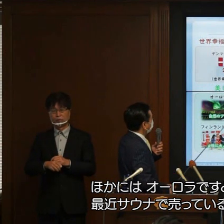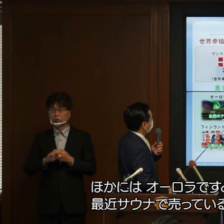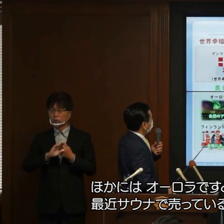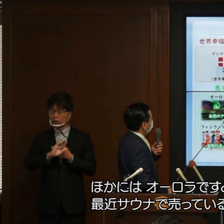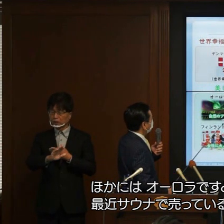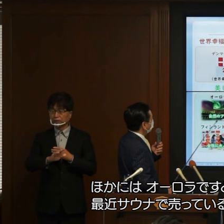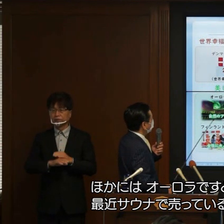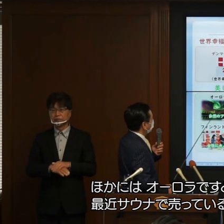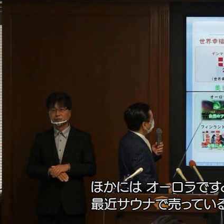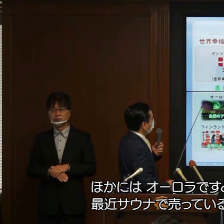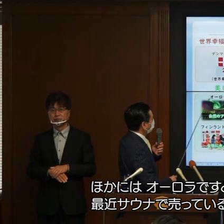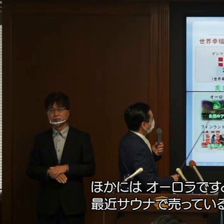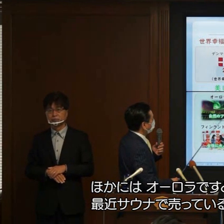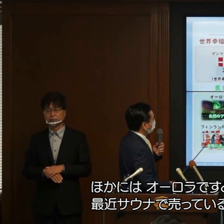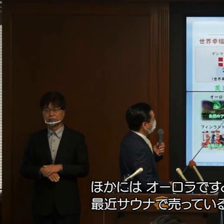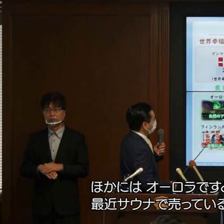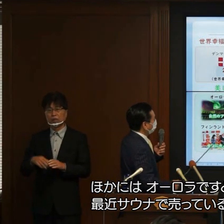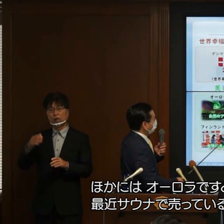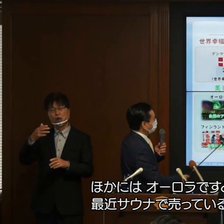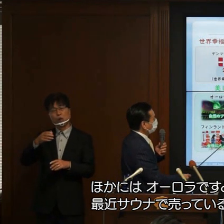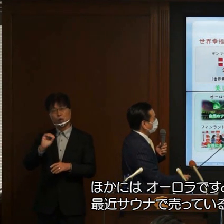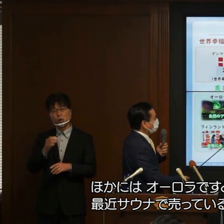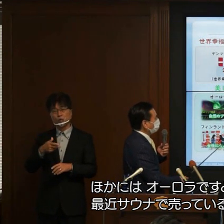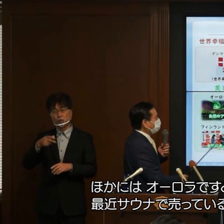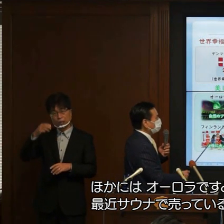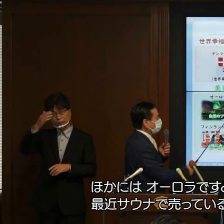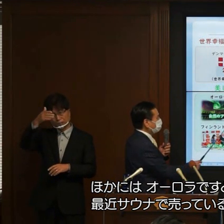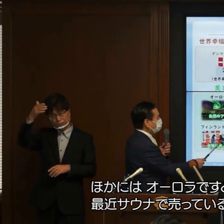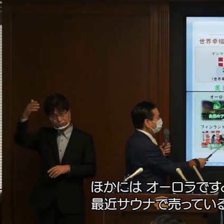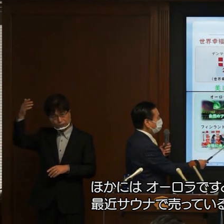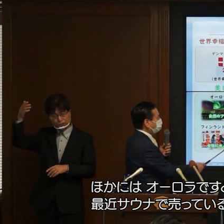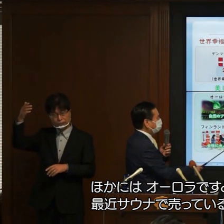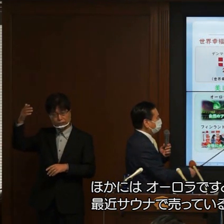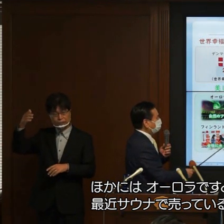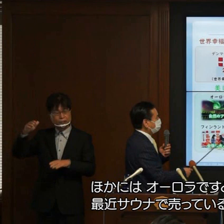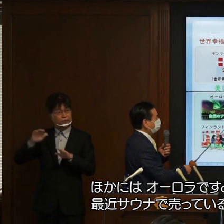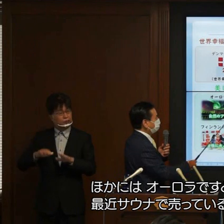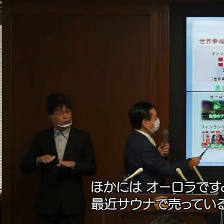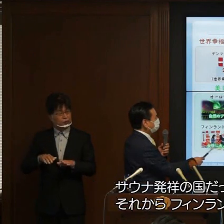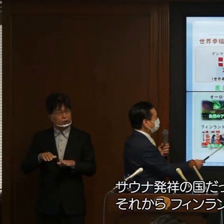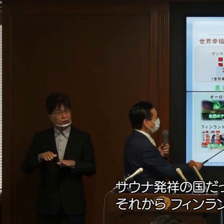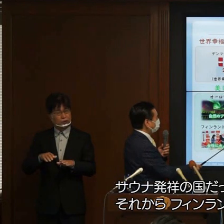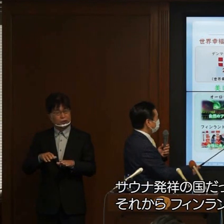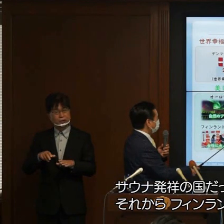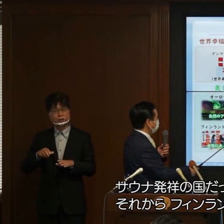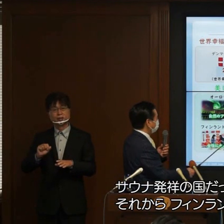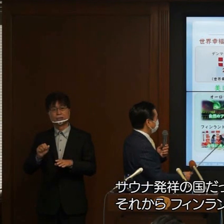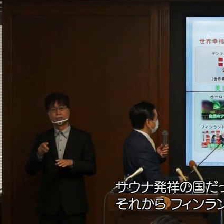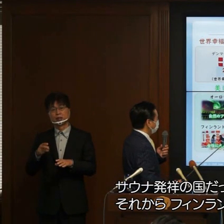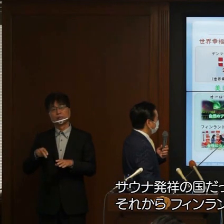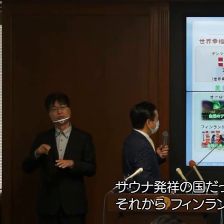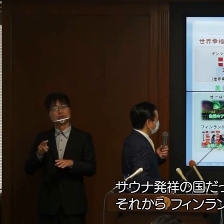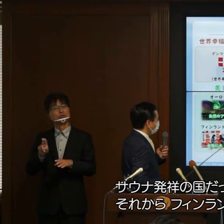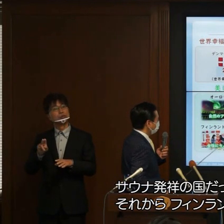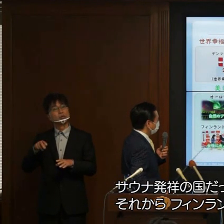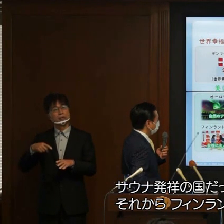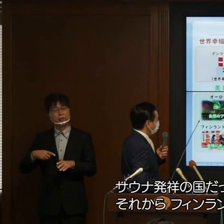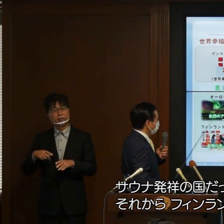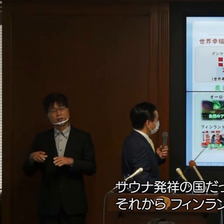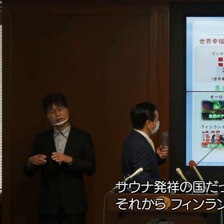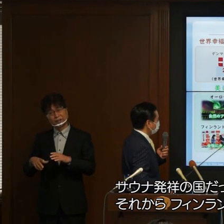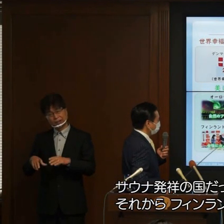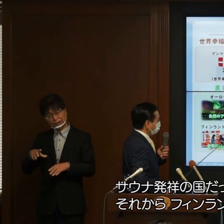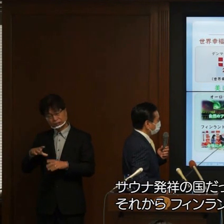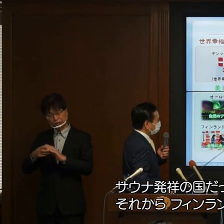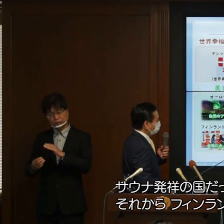にはオーロラですとか、それからサルゲンも最近サウナで売ってるんですが、サウナ発祥の国だったり、それから